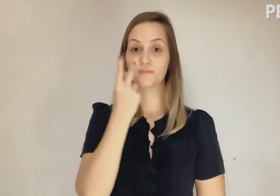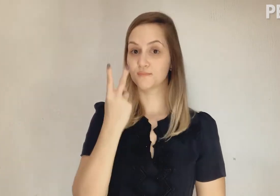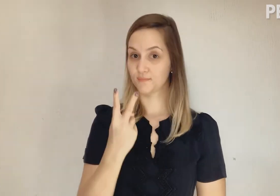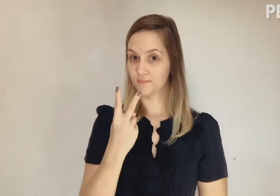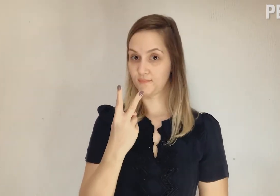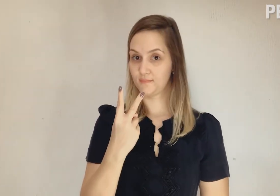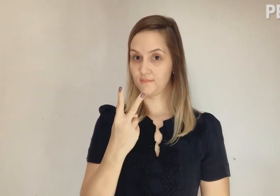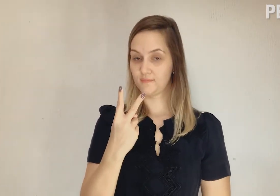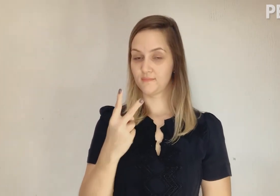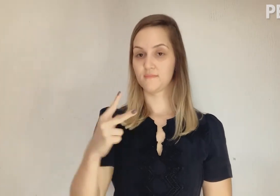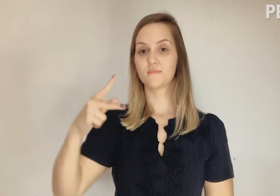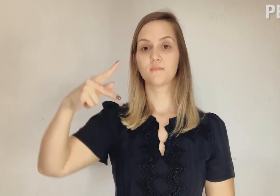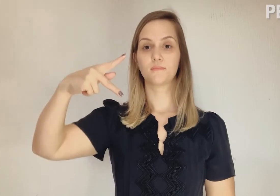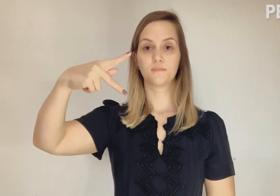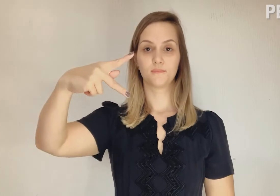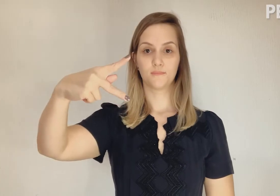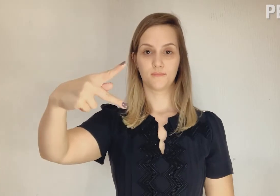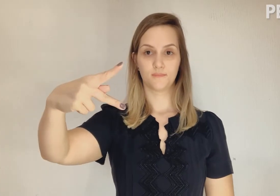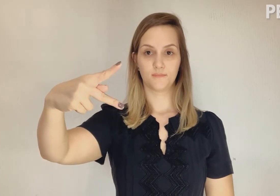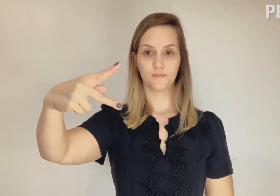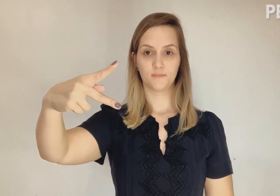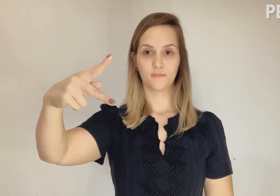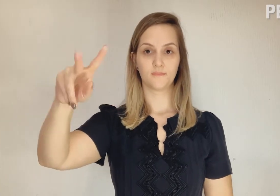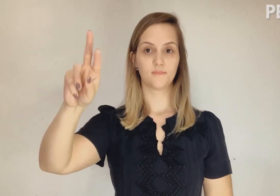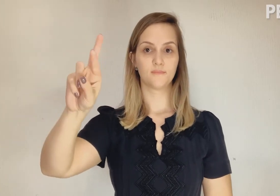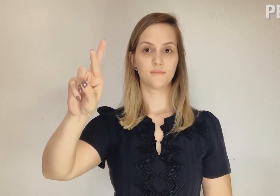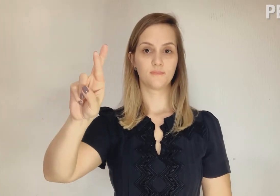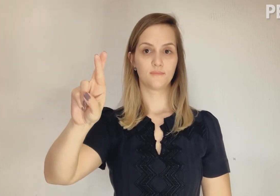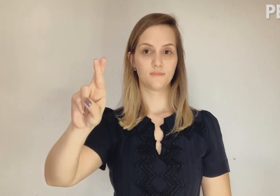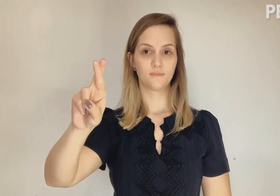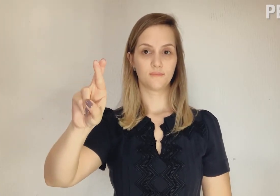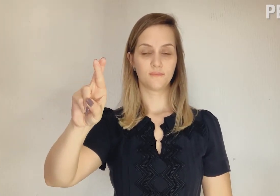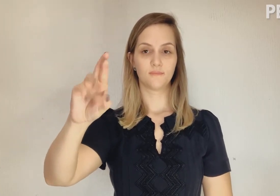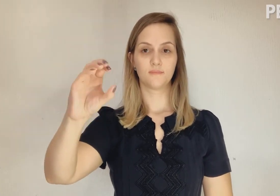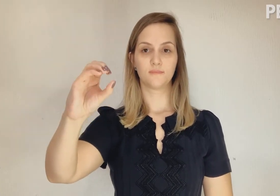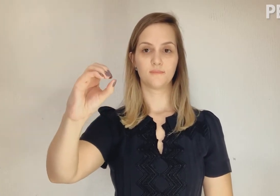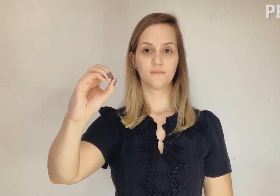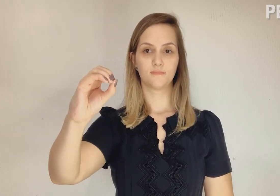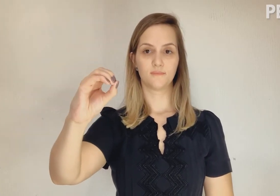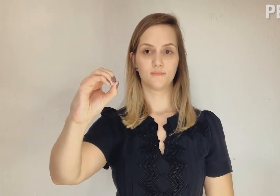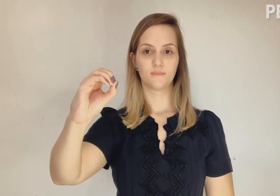Número 2,